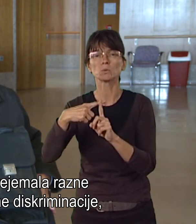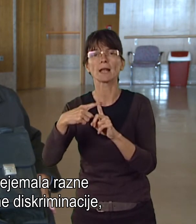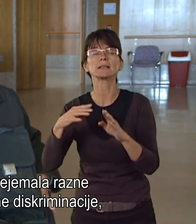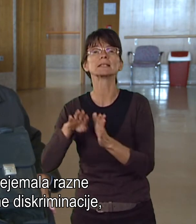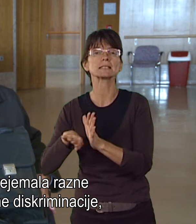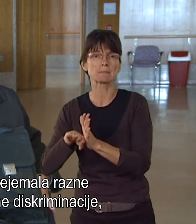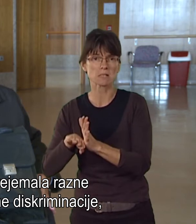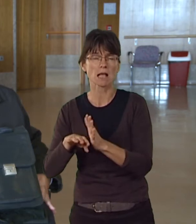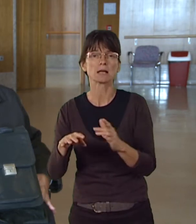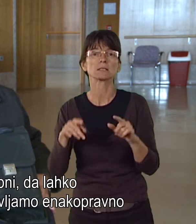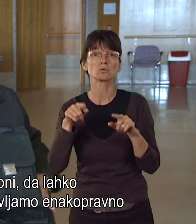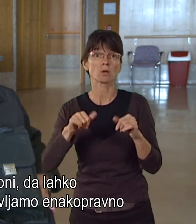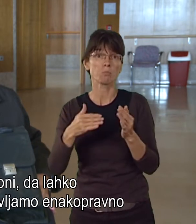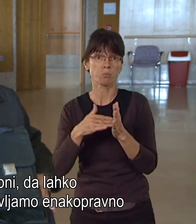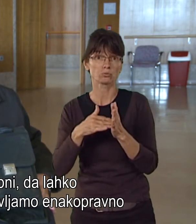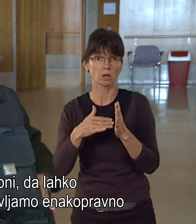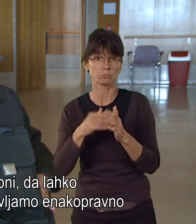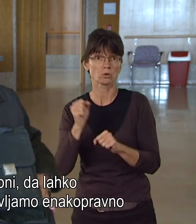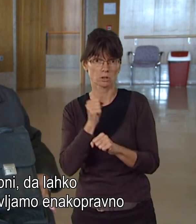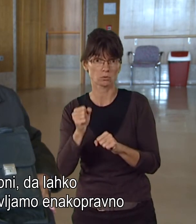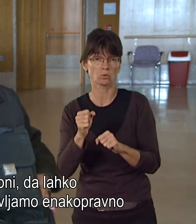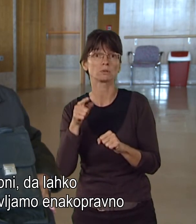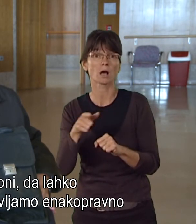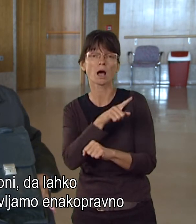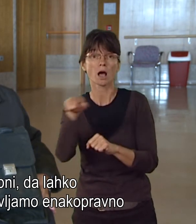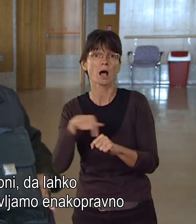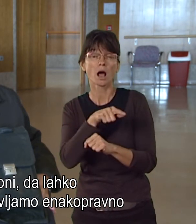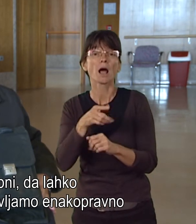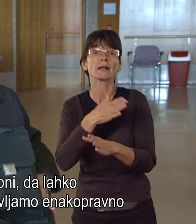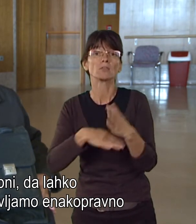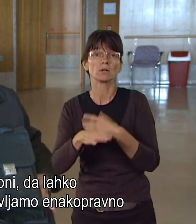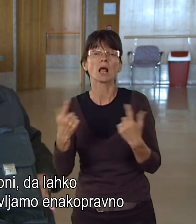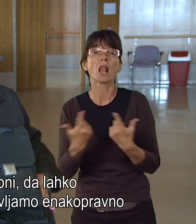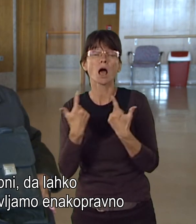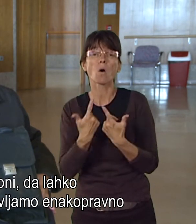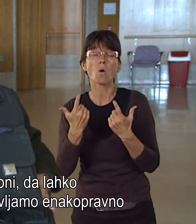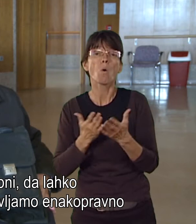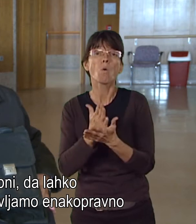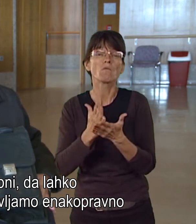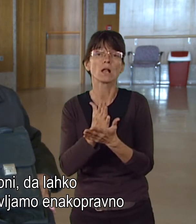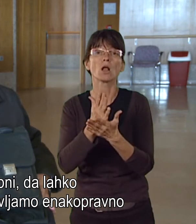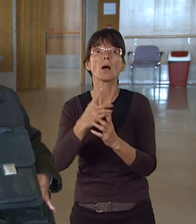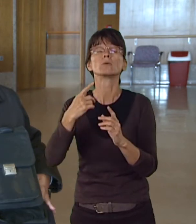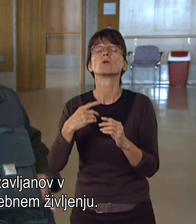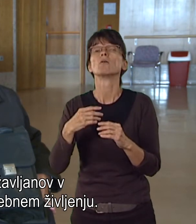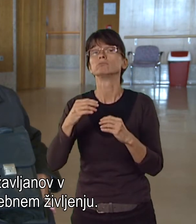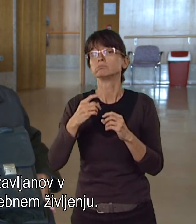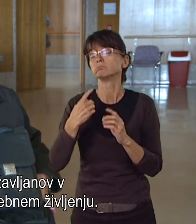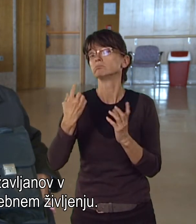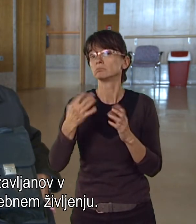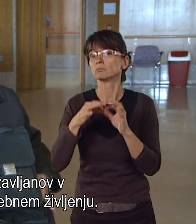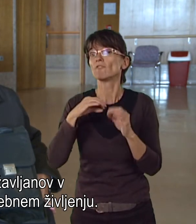pozitivne diskriminacije, ki so potrebni za to, da sploh lahko invalidi uveljavljamo enakopravno